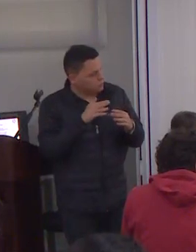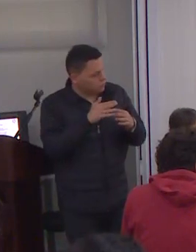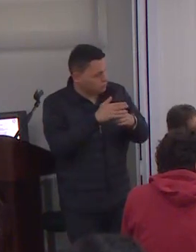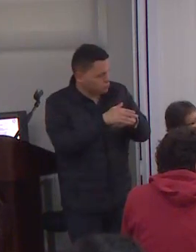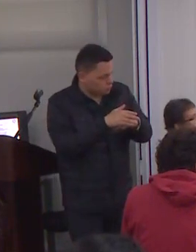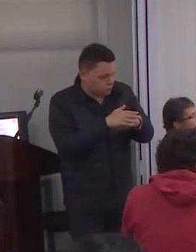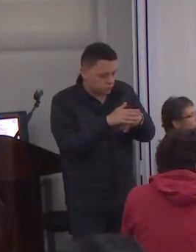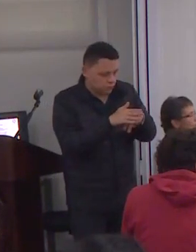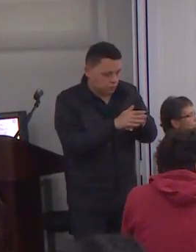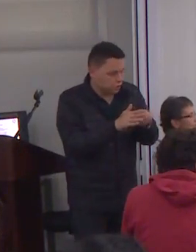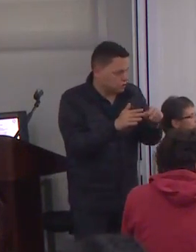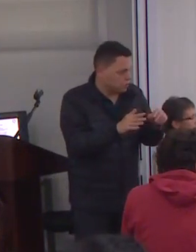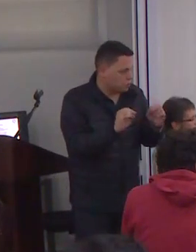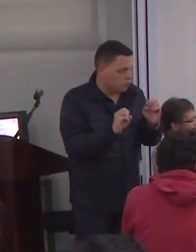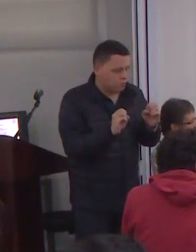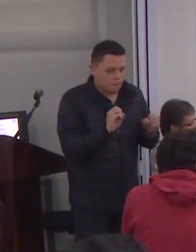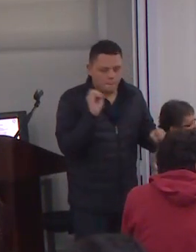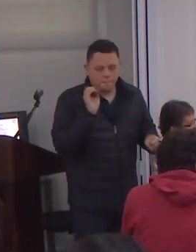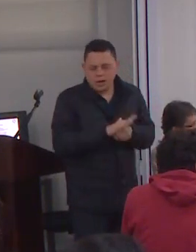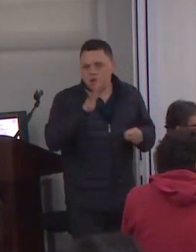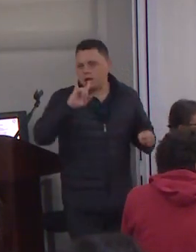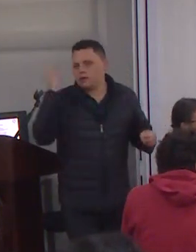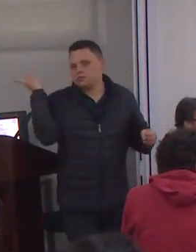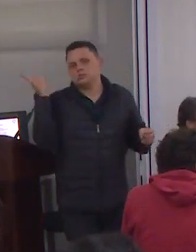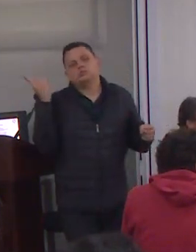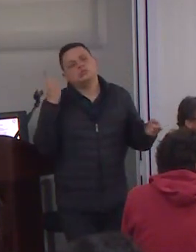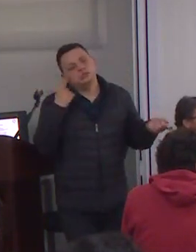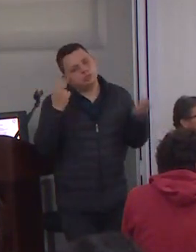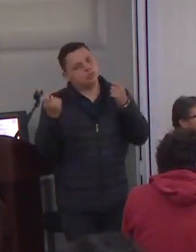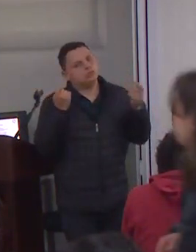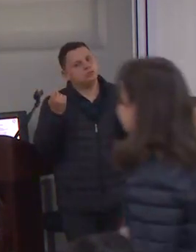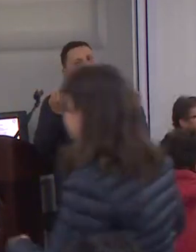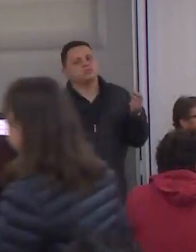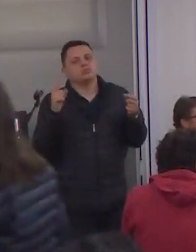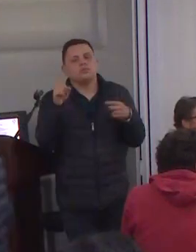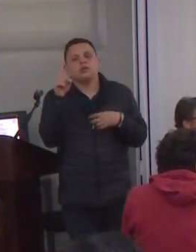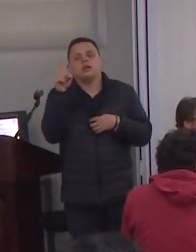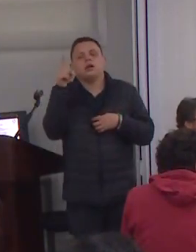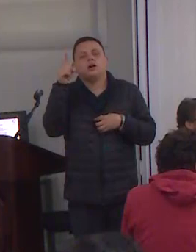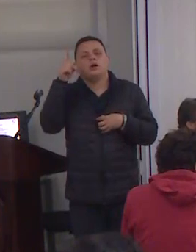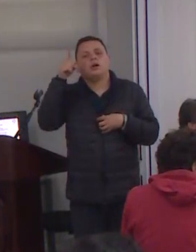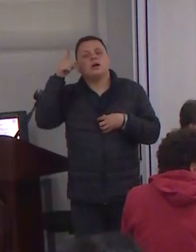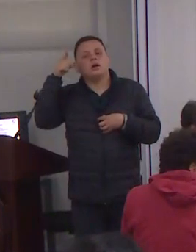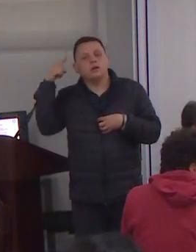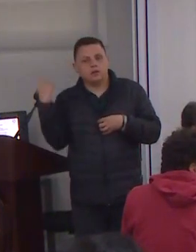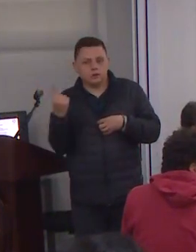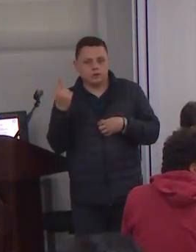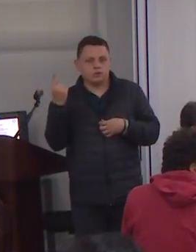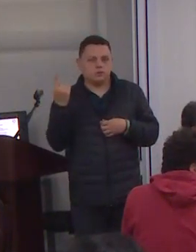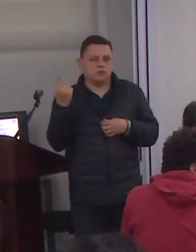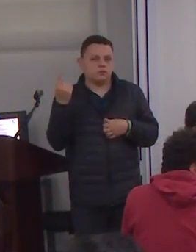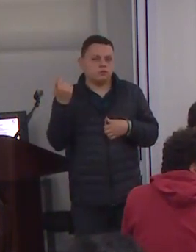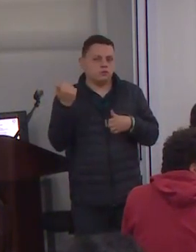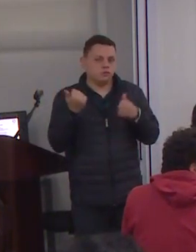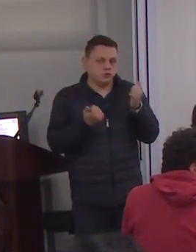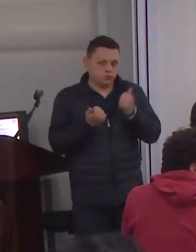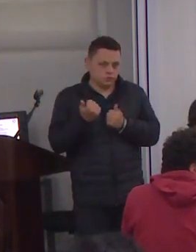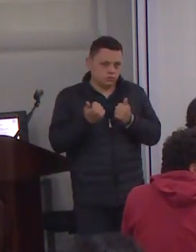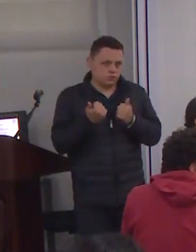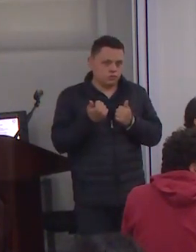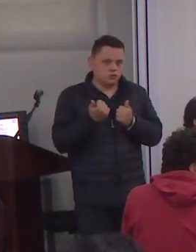porque eso lo puede detonar o no estamos hablando de una generalidad aquí los casos particulares tienen que ser